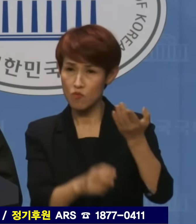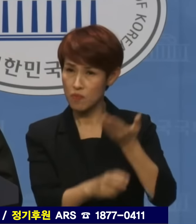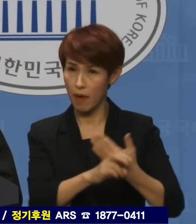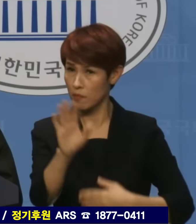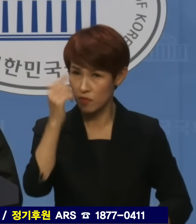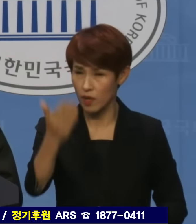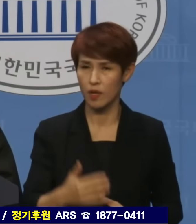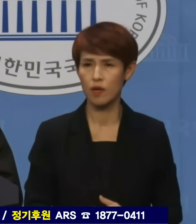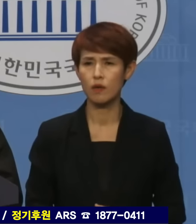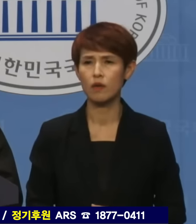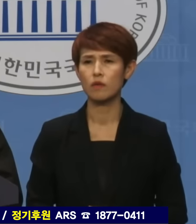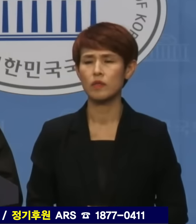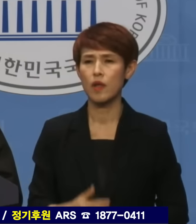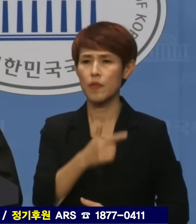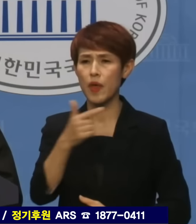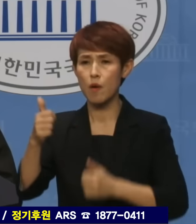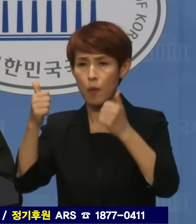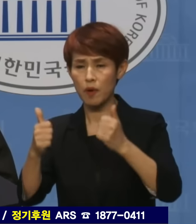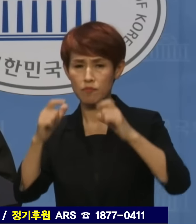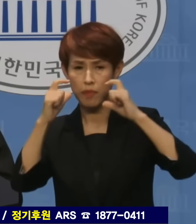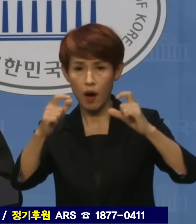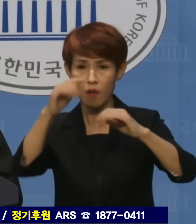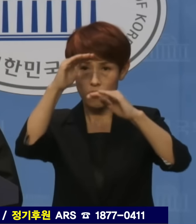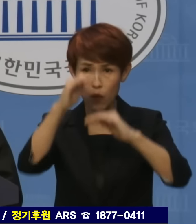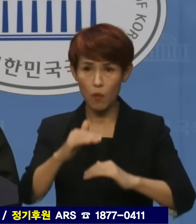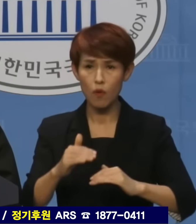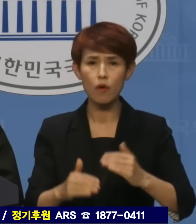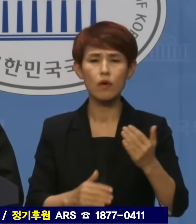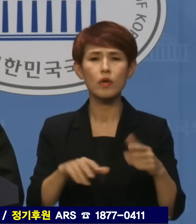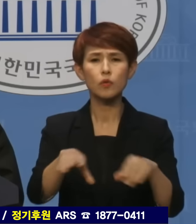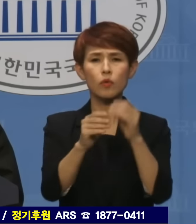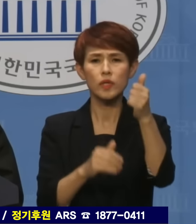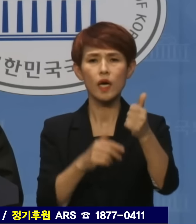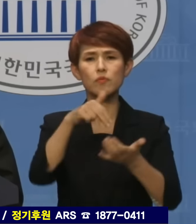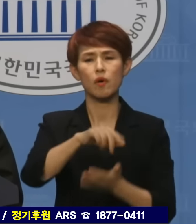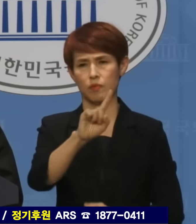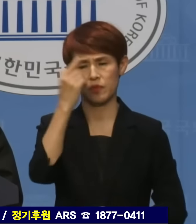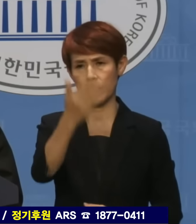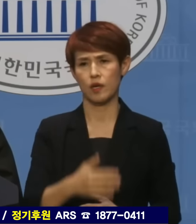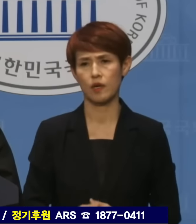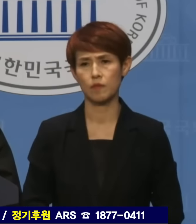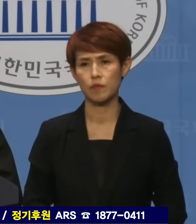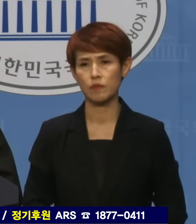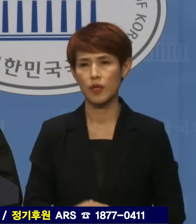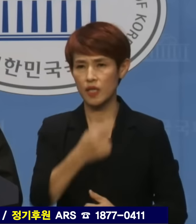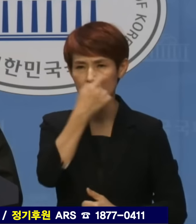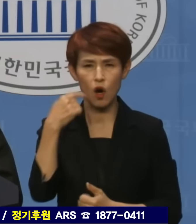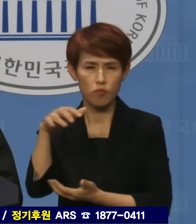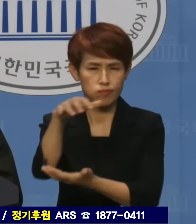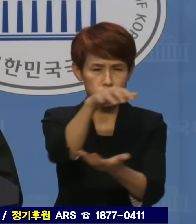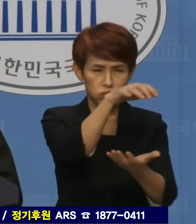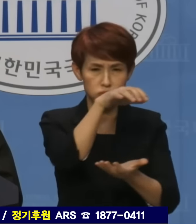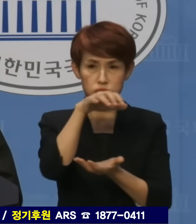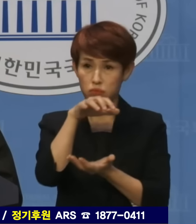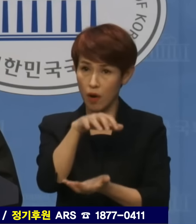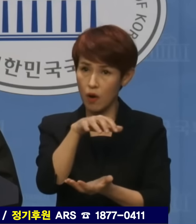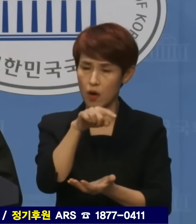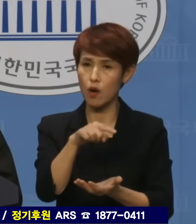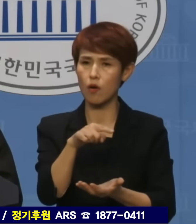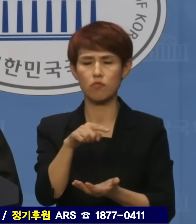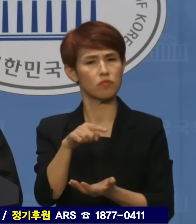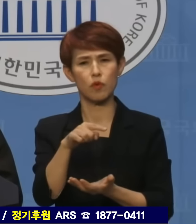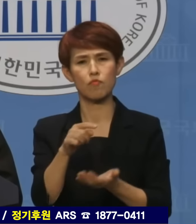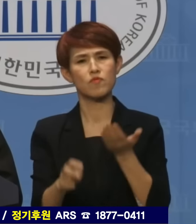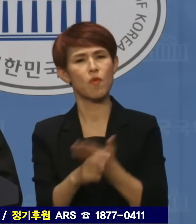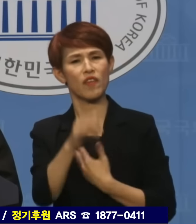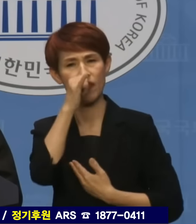대한 총장의, 대검의 입장은 무엇입니까? D넷에 의한 증거 수집이 위법하다는 대법원의